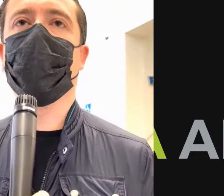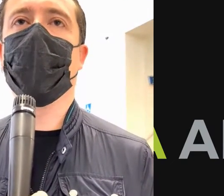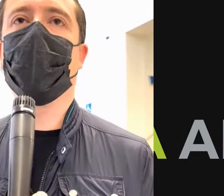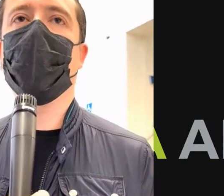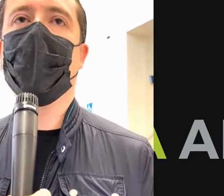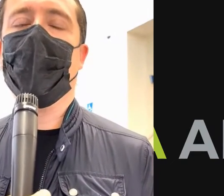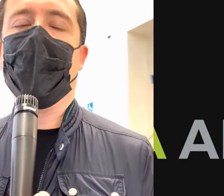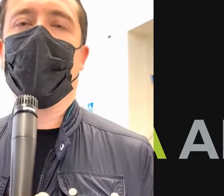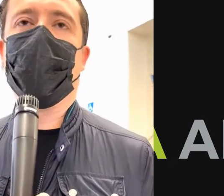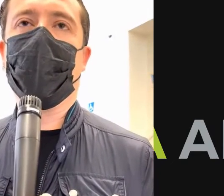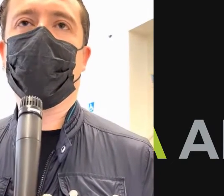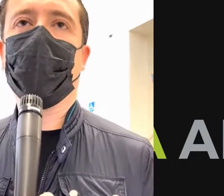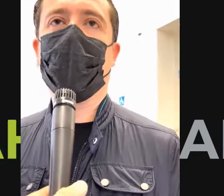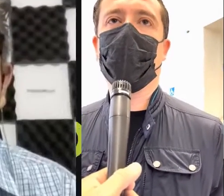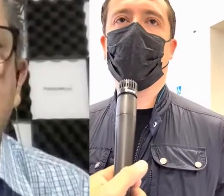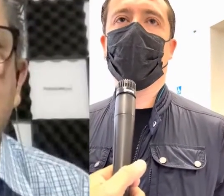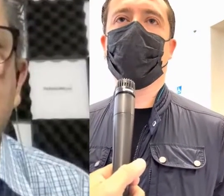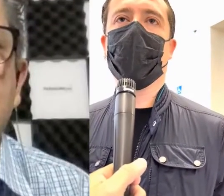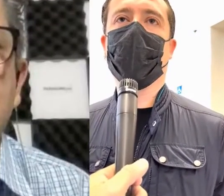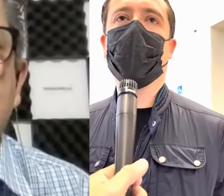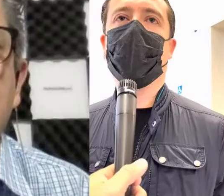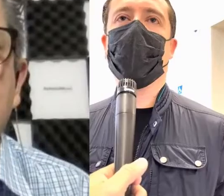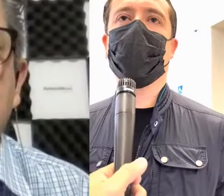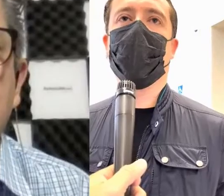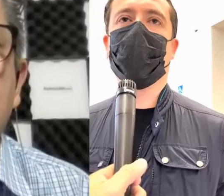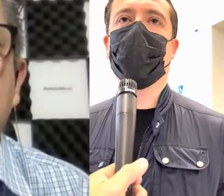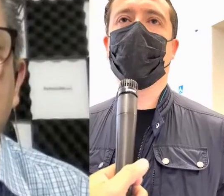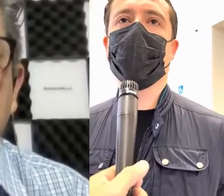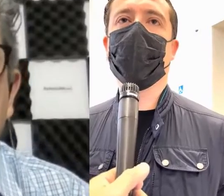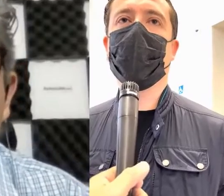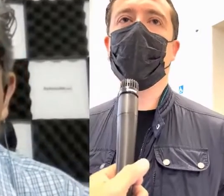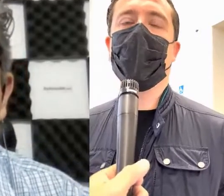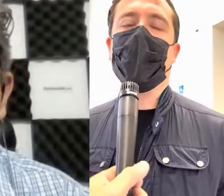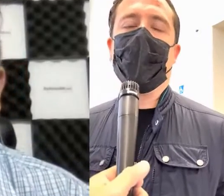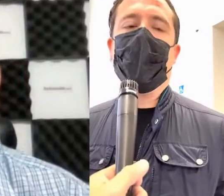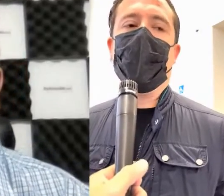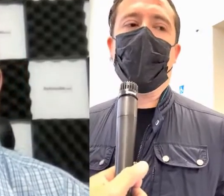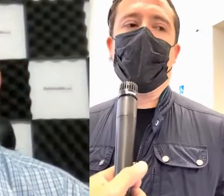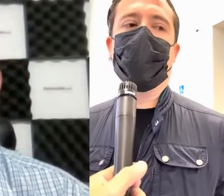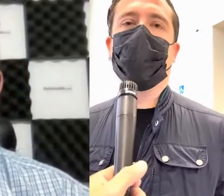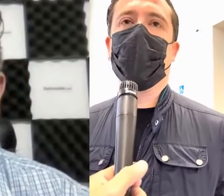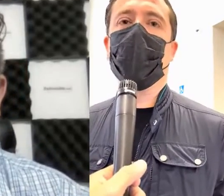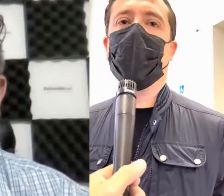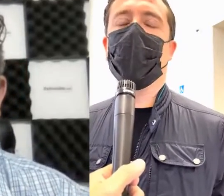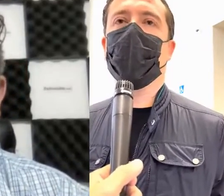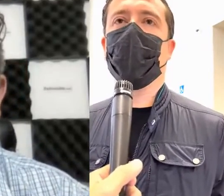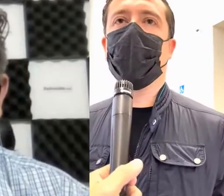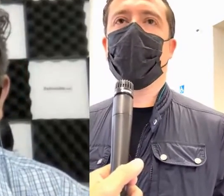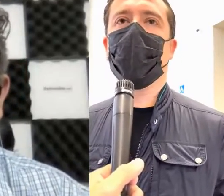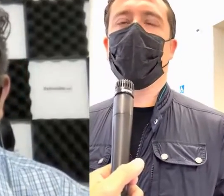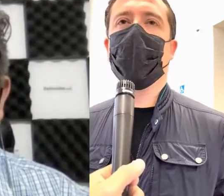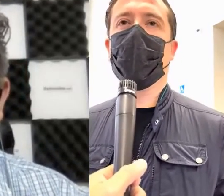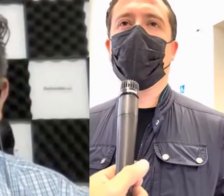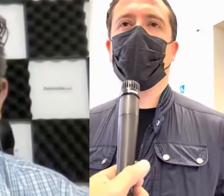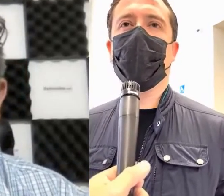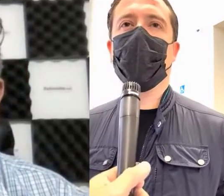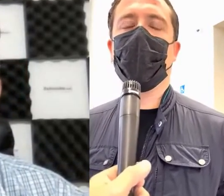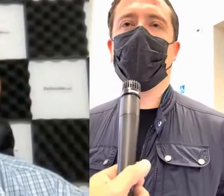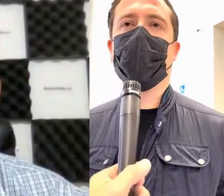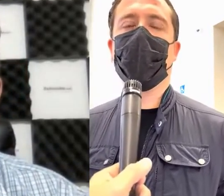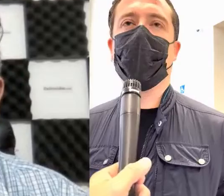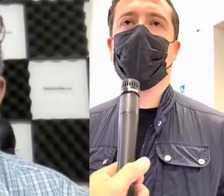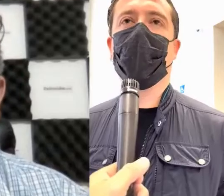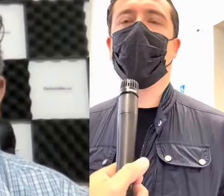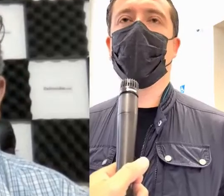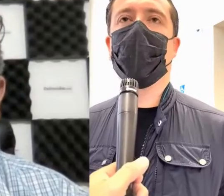del conocimiento, que al final son economías emergentes de nuestro presente. Y si se logran detonar con política